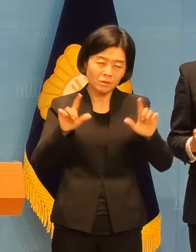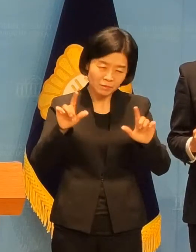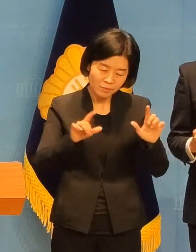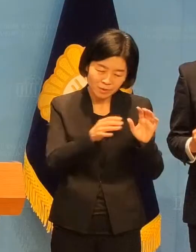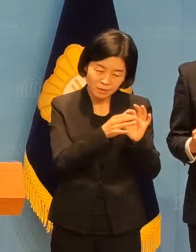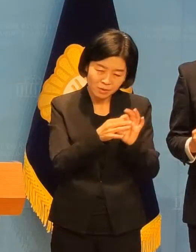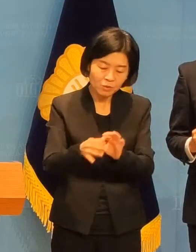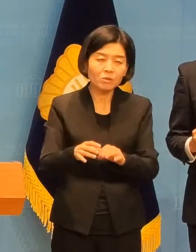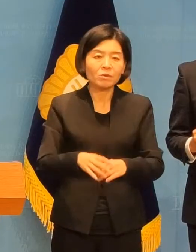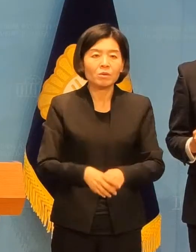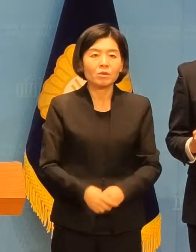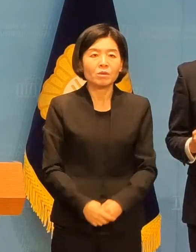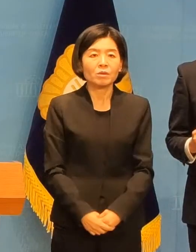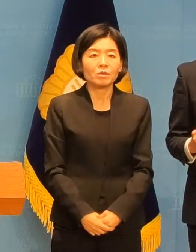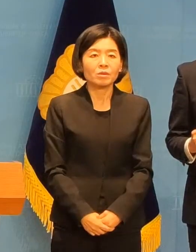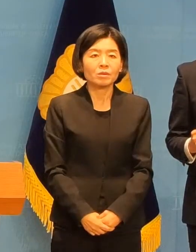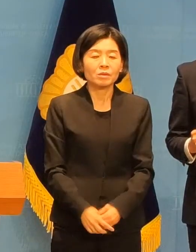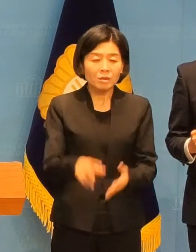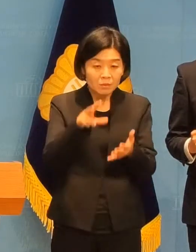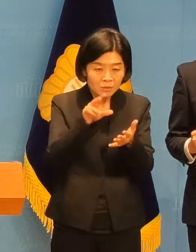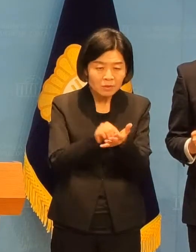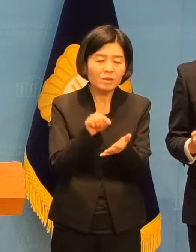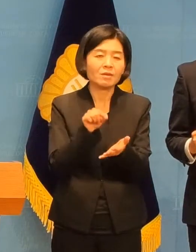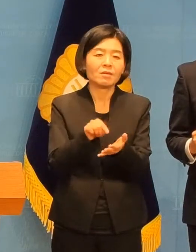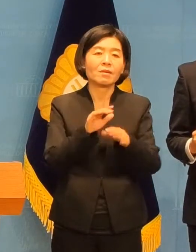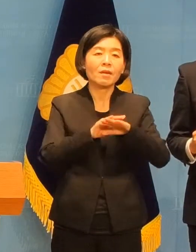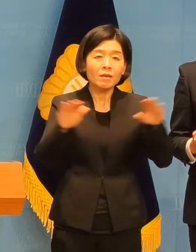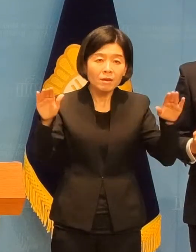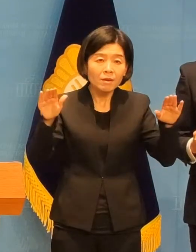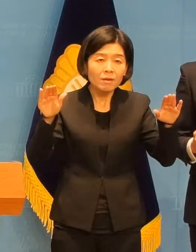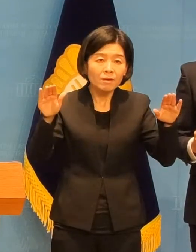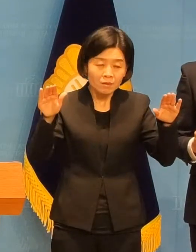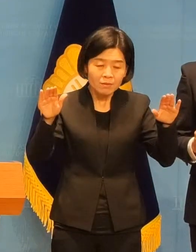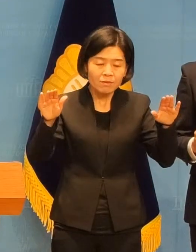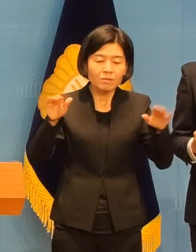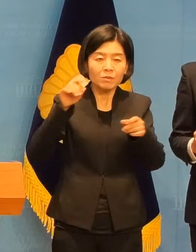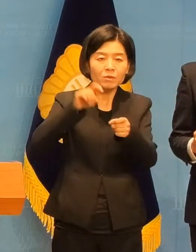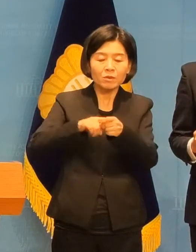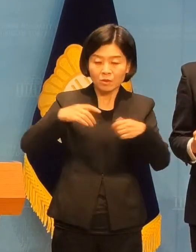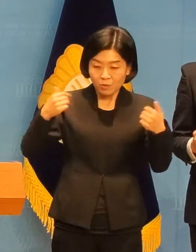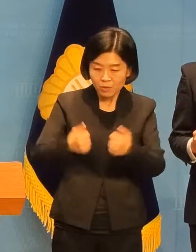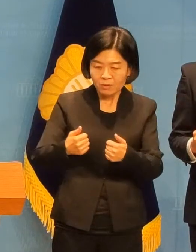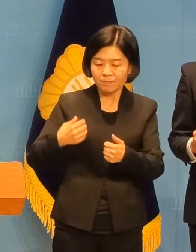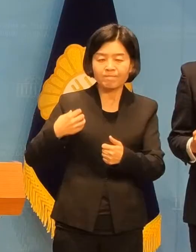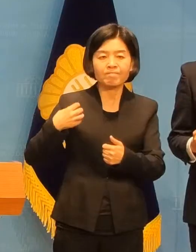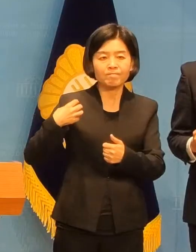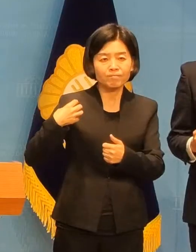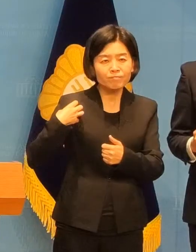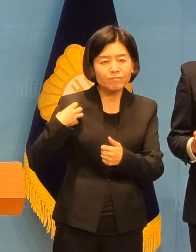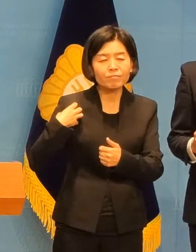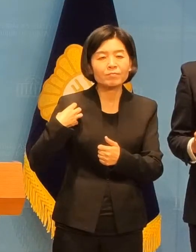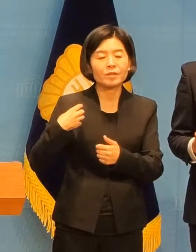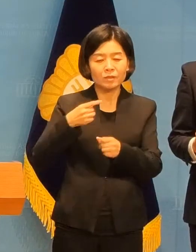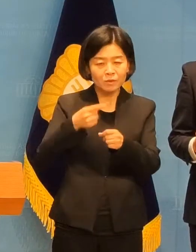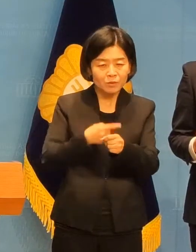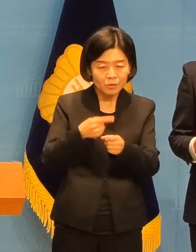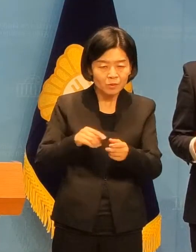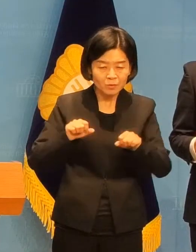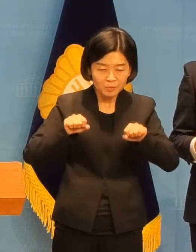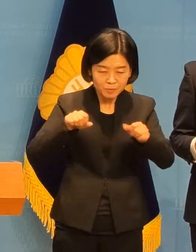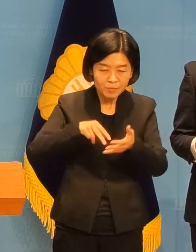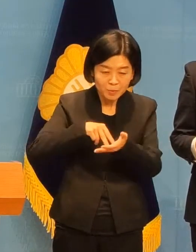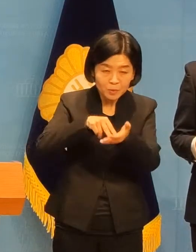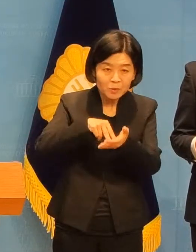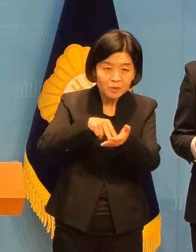계속되고 있습니다. 이런 문제를 해결하기 위해 국회에서는 전동 킥보드 대여